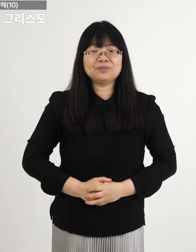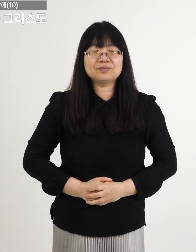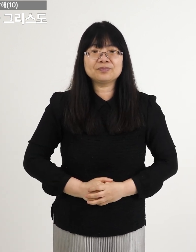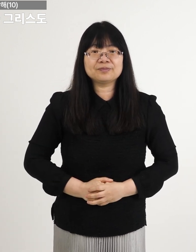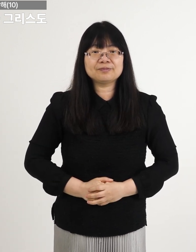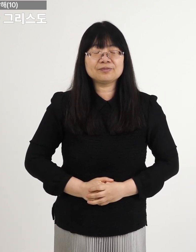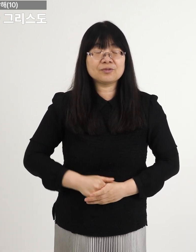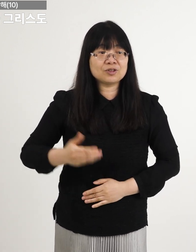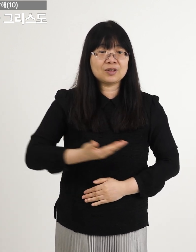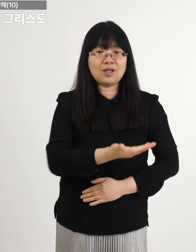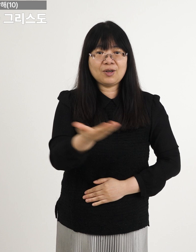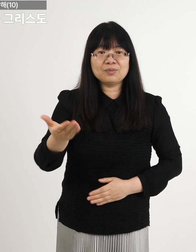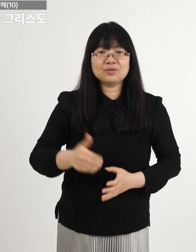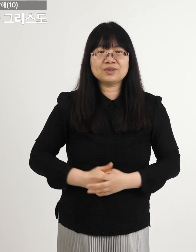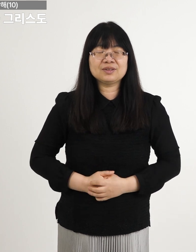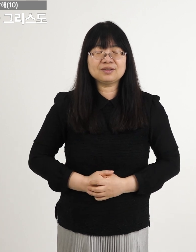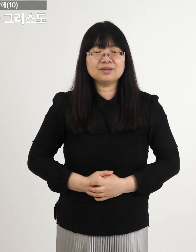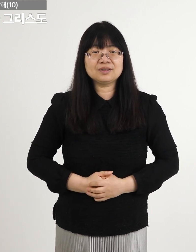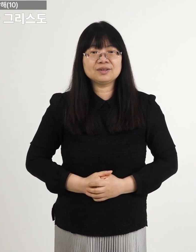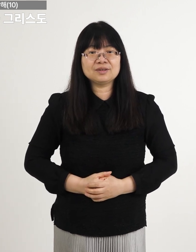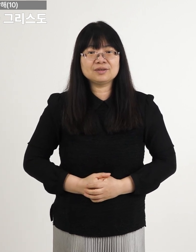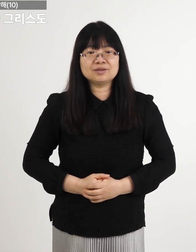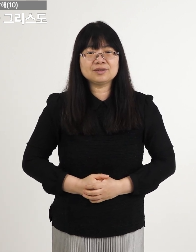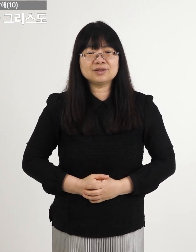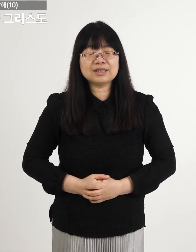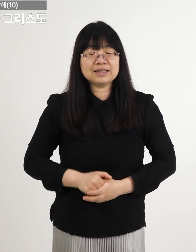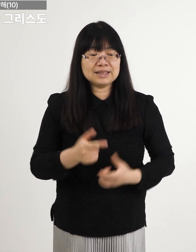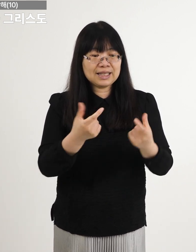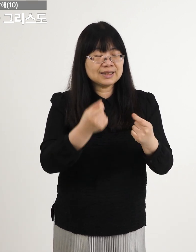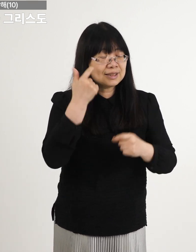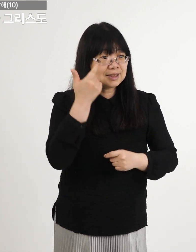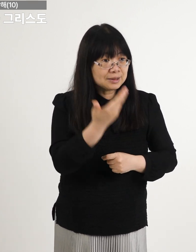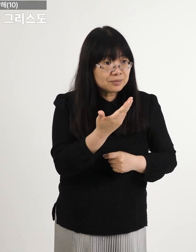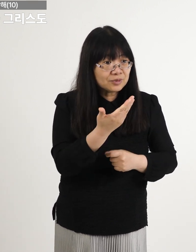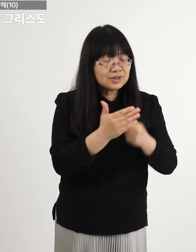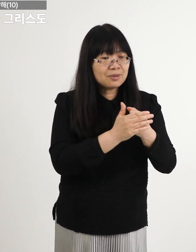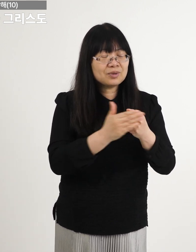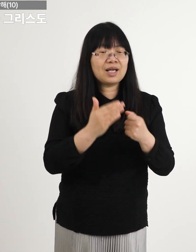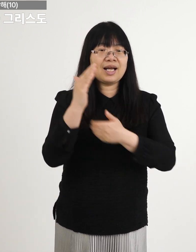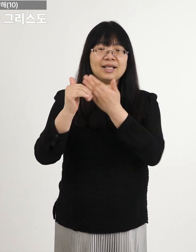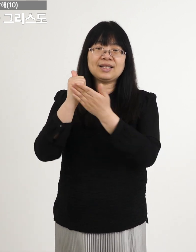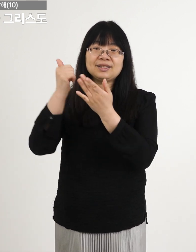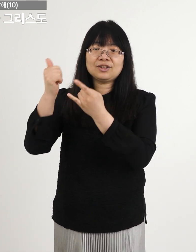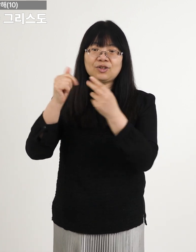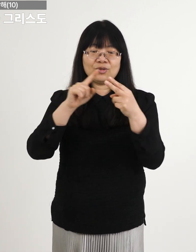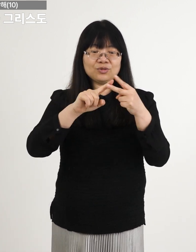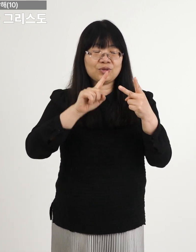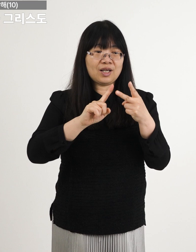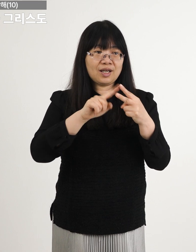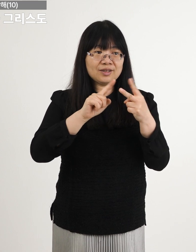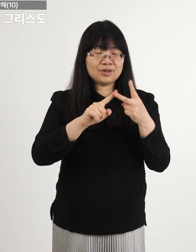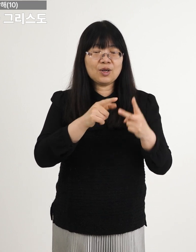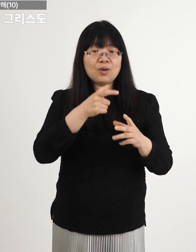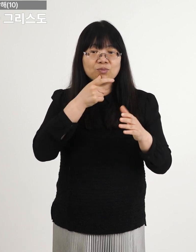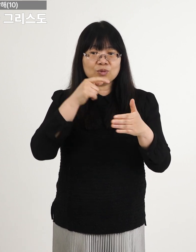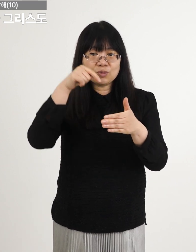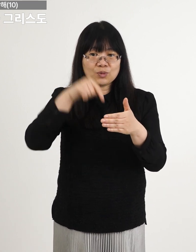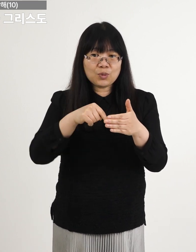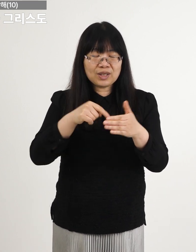여러분, 이 질문을 통해서 하나님이 두 가지 물속의